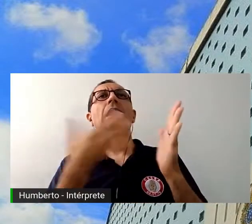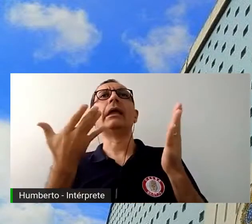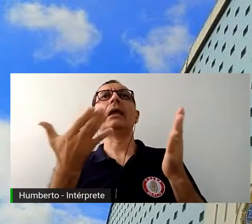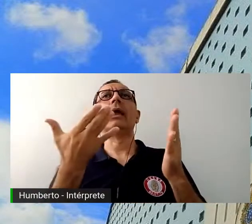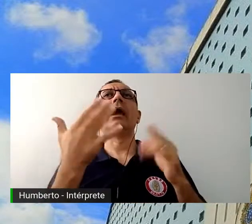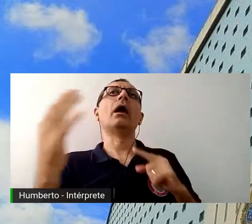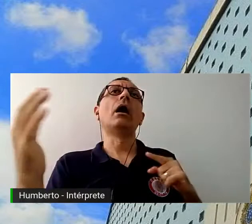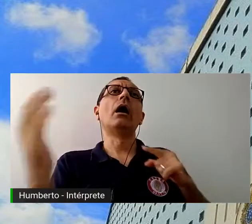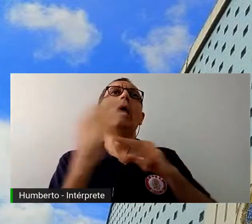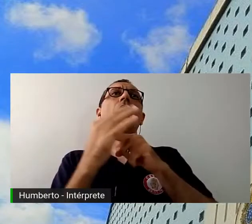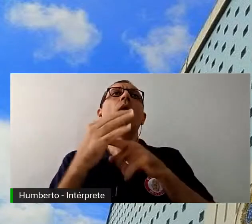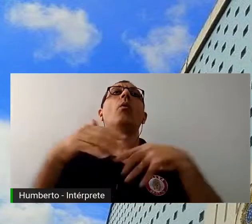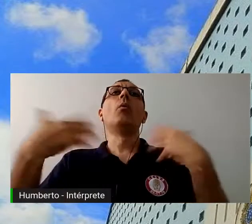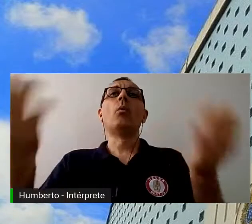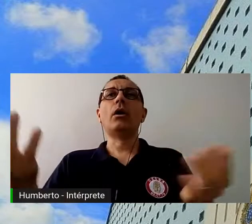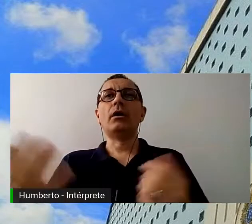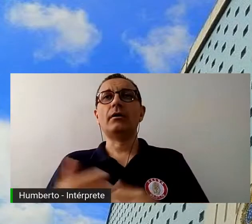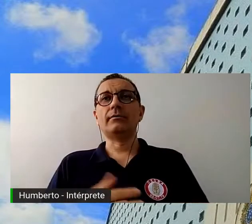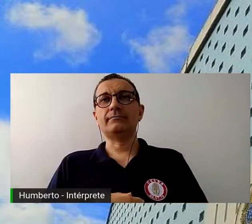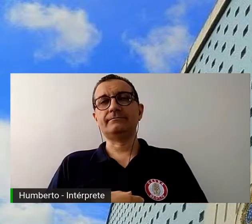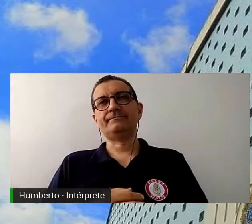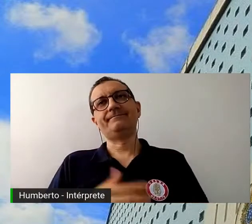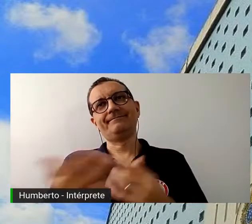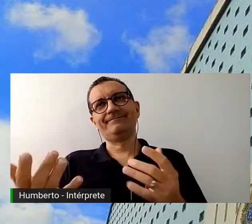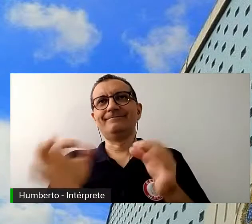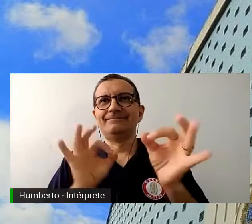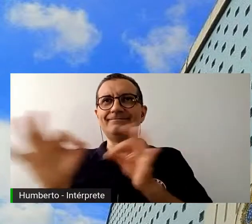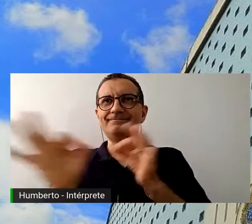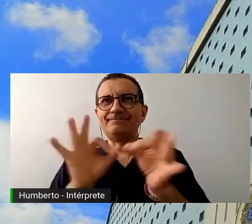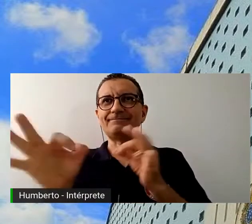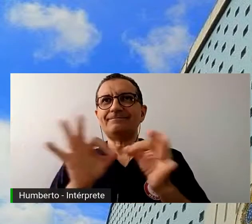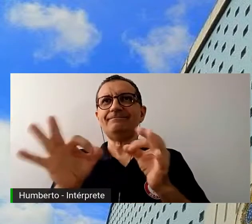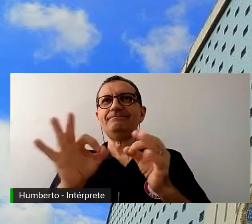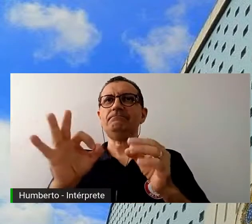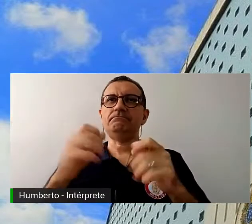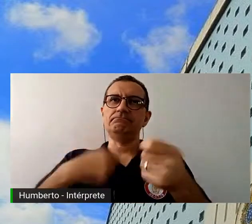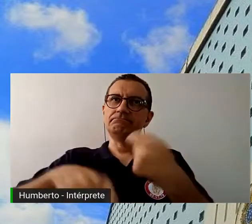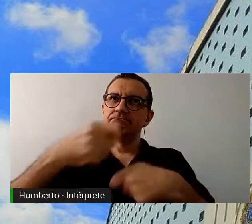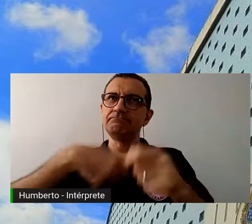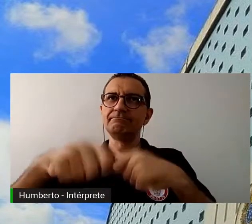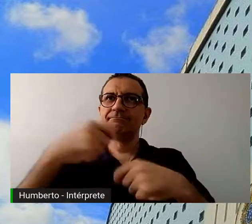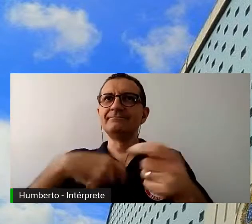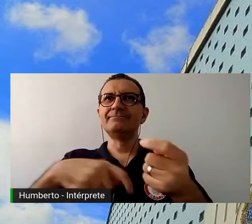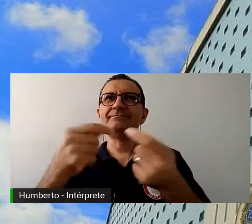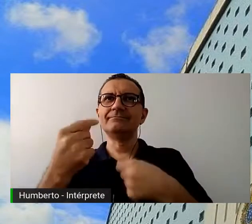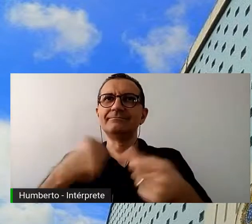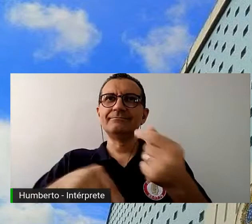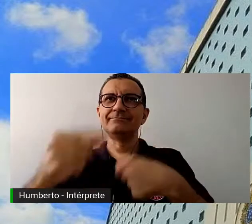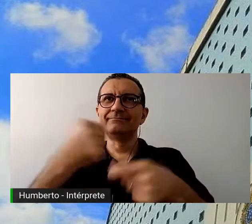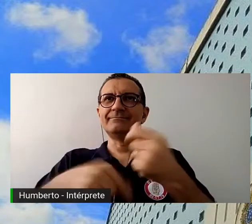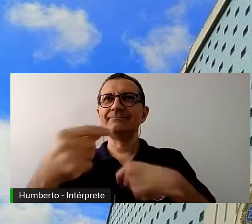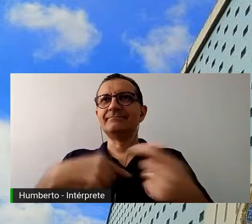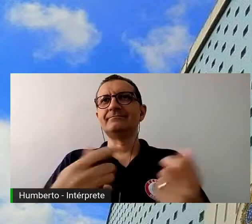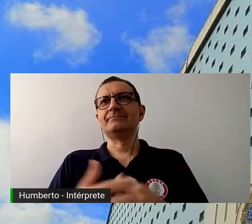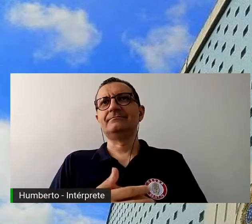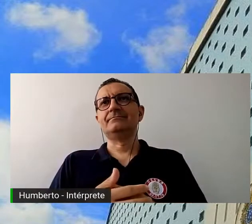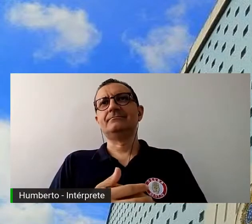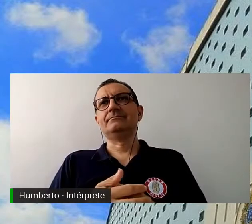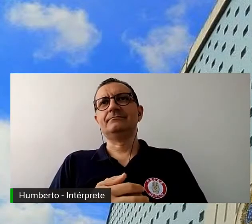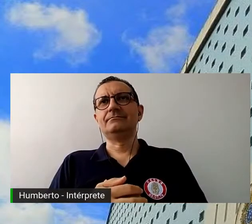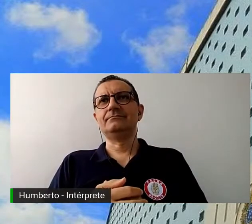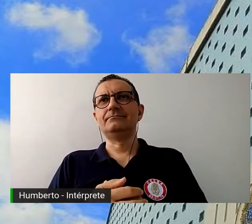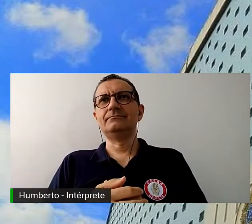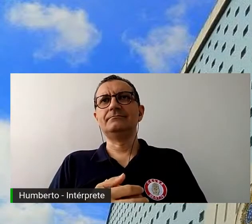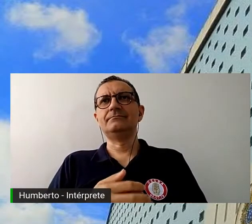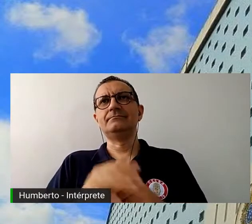Bom, articulação com o desenvolvimento econômico e os arranjos produtivos locais. Não há receita para lidar com o